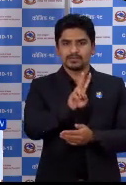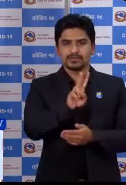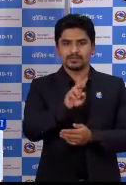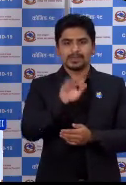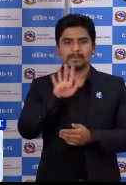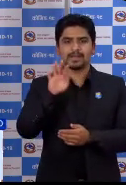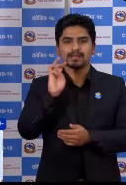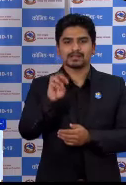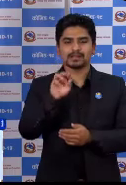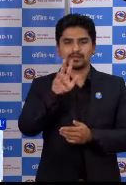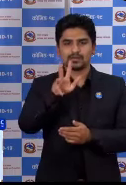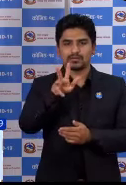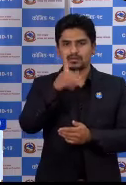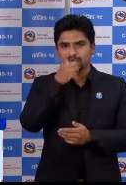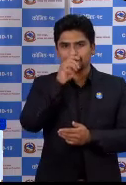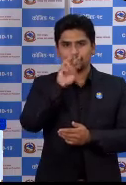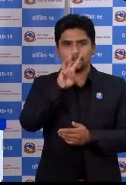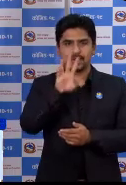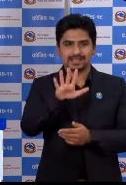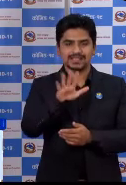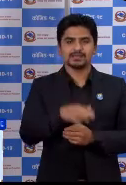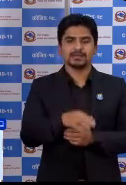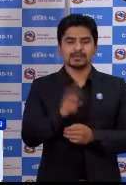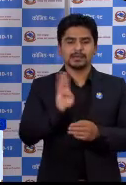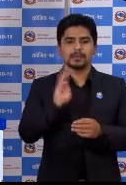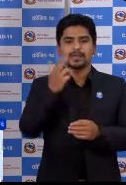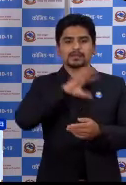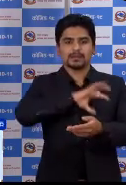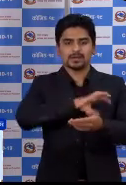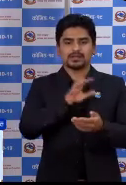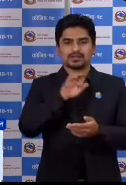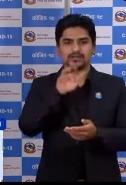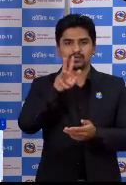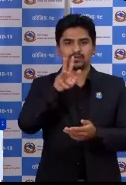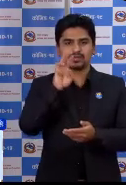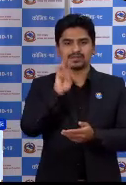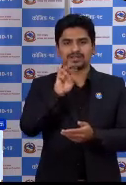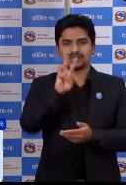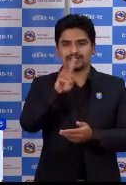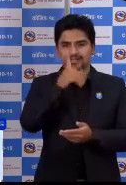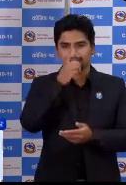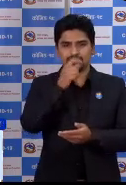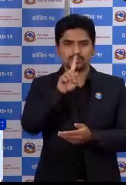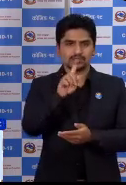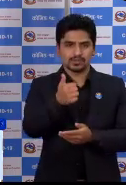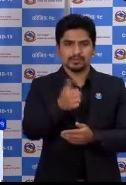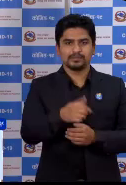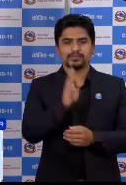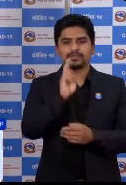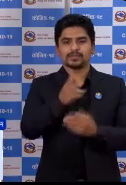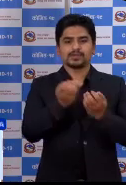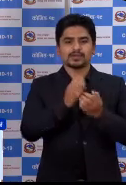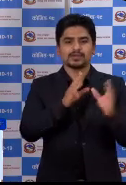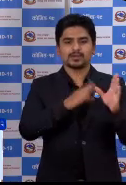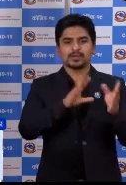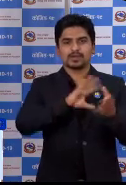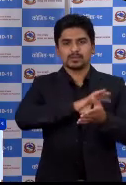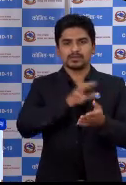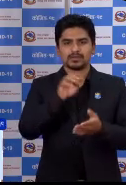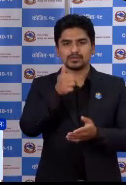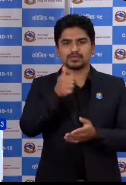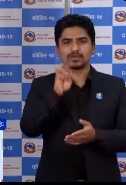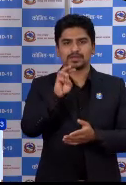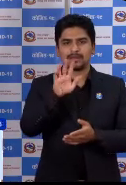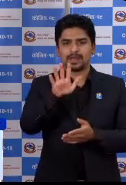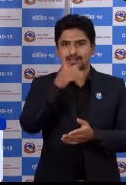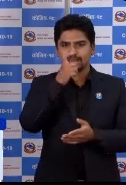सुरक्षा कर्मीको व्यापक गस्ती बढाएर एसिया डोमिनेसन गर्ने निर्णय पनि प्रशासन कार्यालयले गरेको पर्साका सहायक प्रमुख